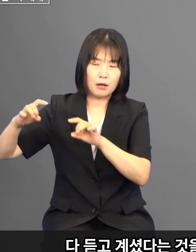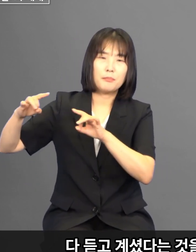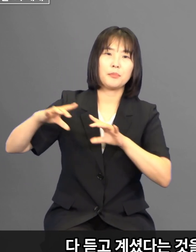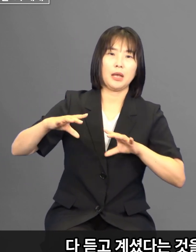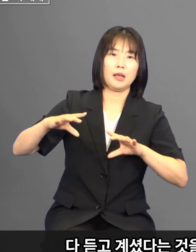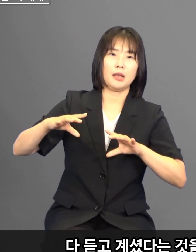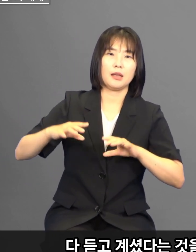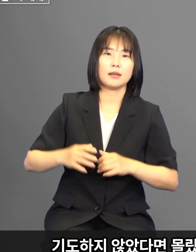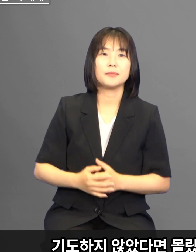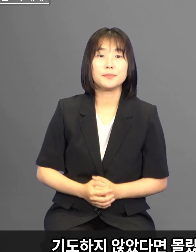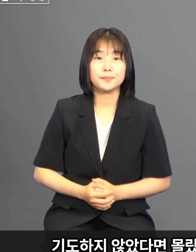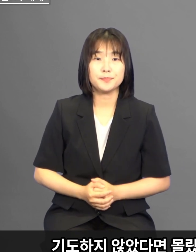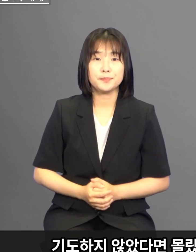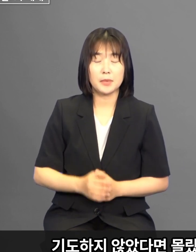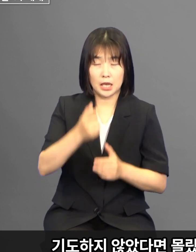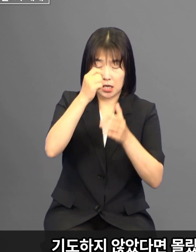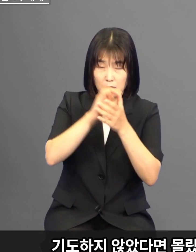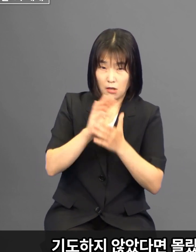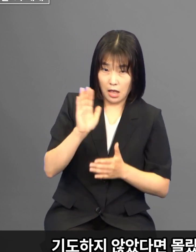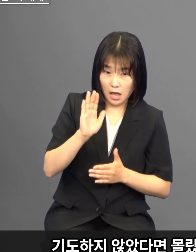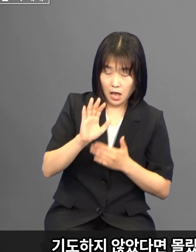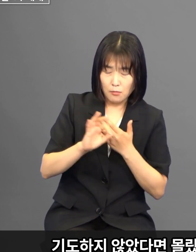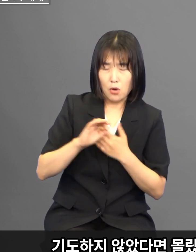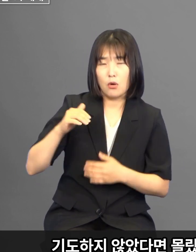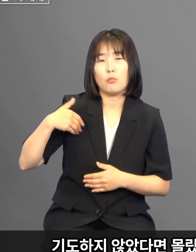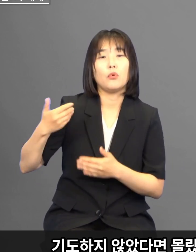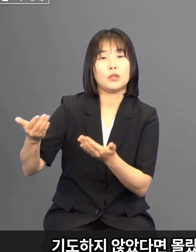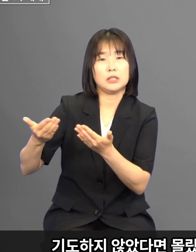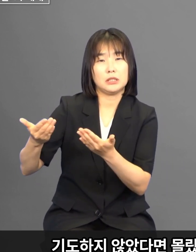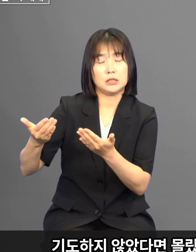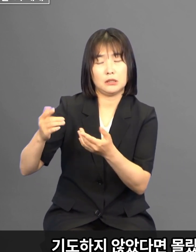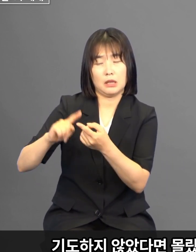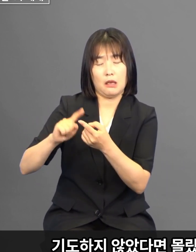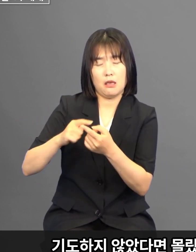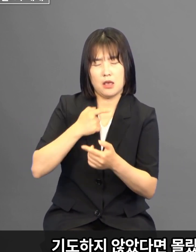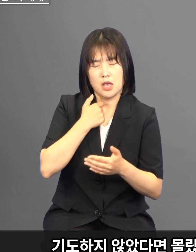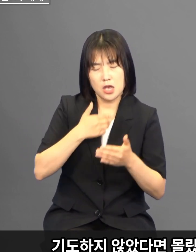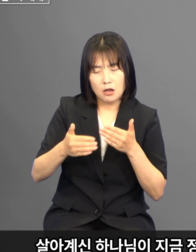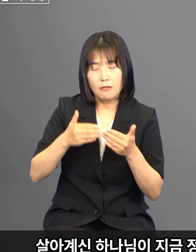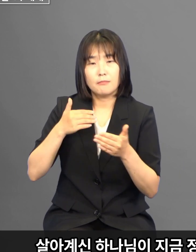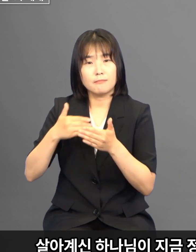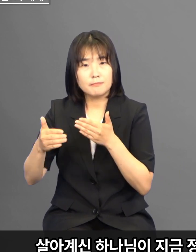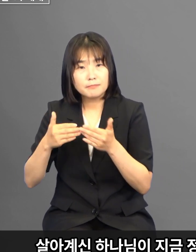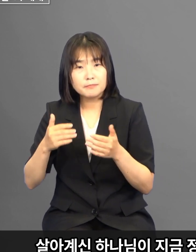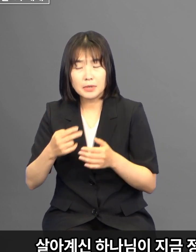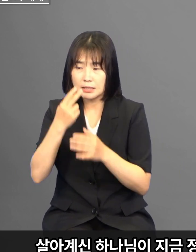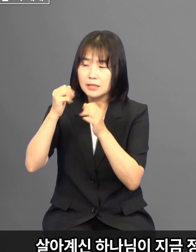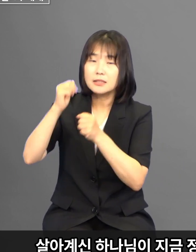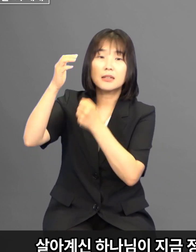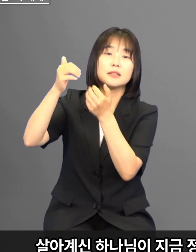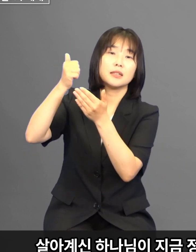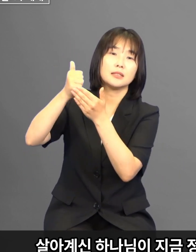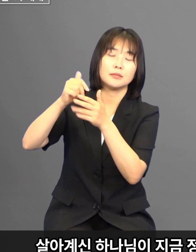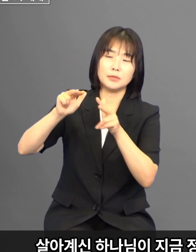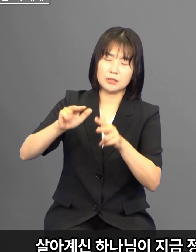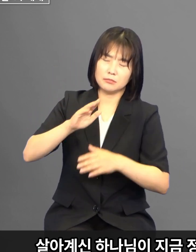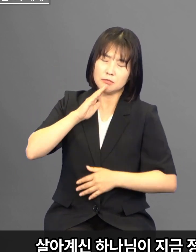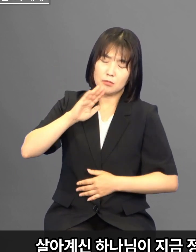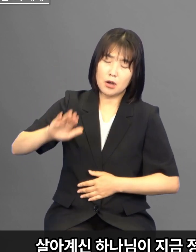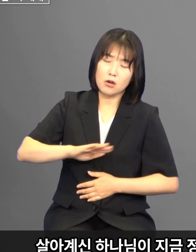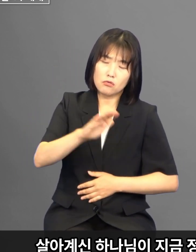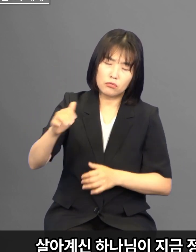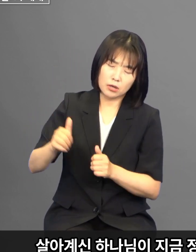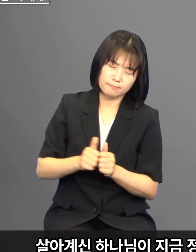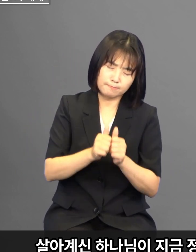순간이었습니다. 기도하지 않았다면 몰랐을 일들을 너무나 많이 경험하면서 살아계신 하나님이 지금 정말 우리와